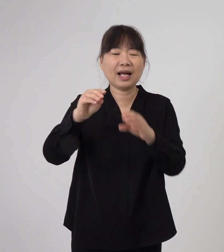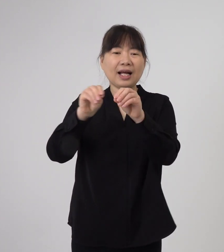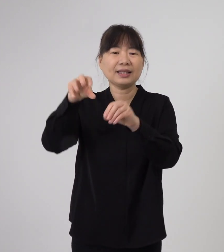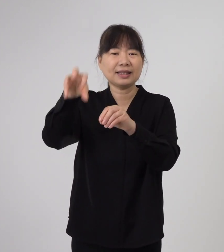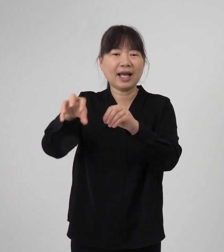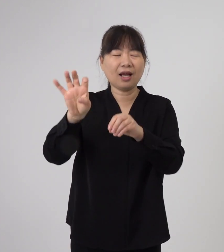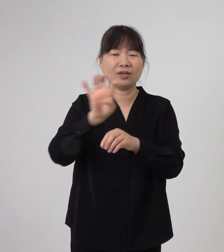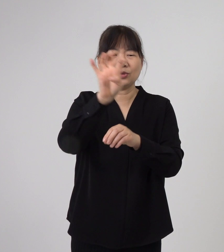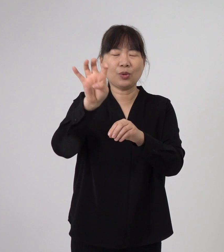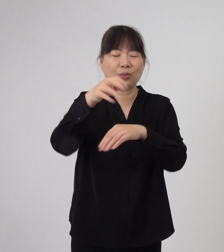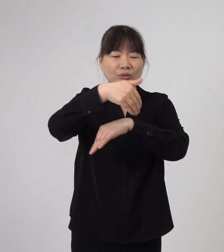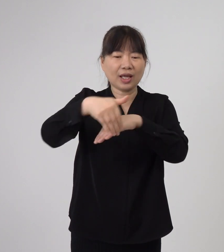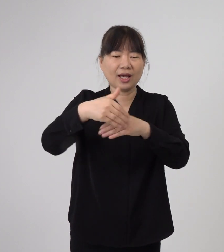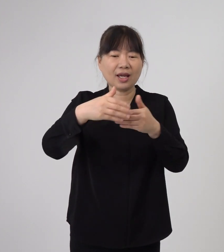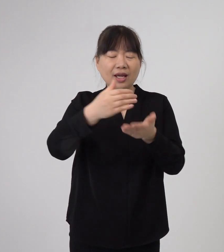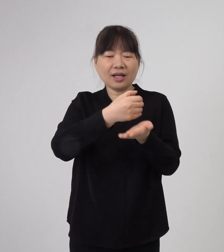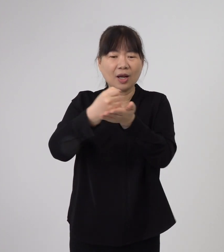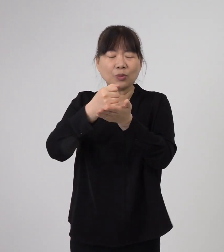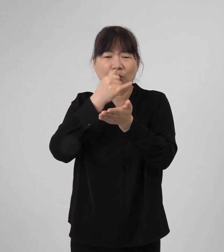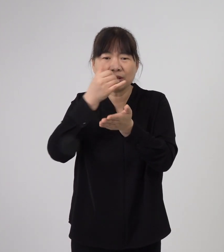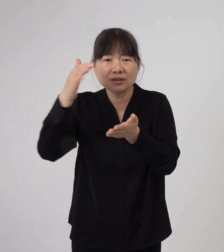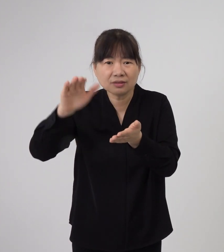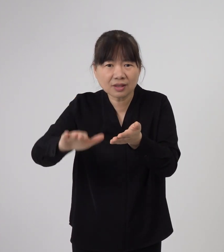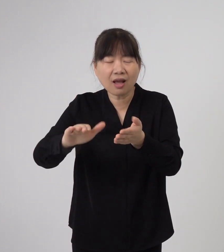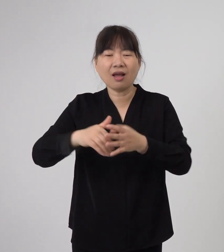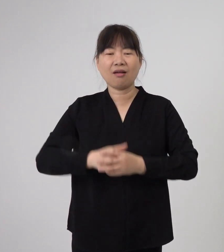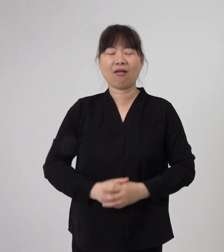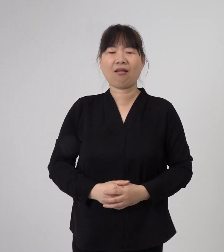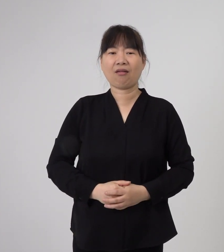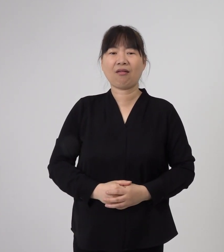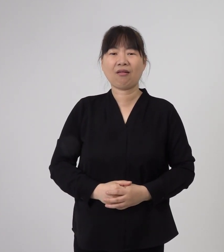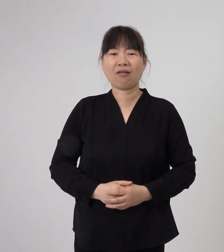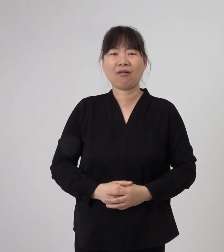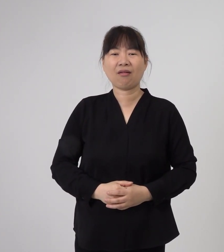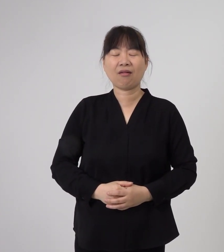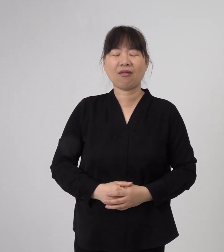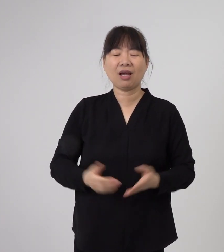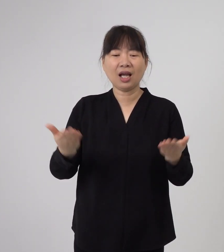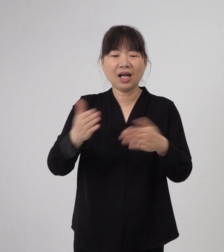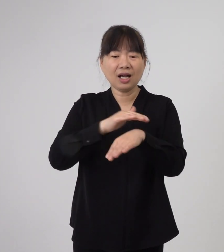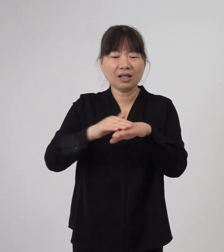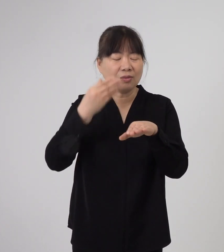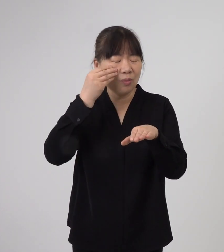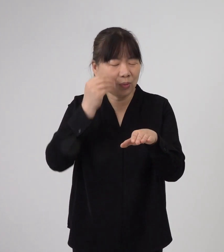있는데 일이 잘 되니까, 일이 잘 되면